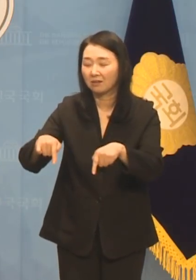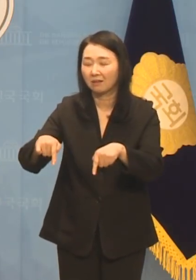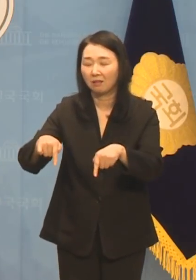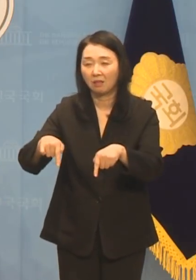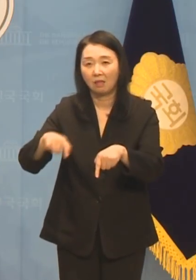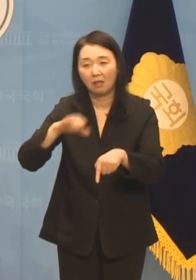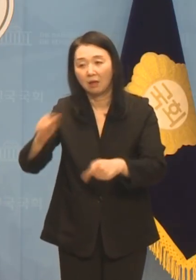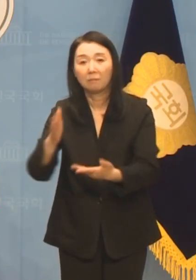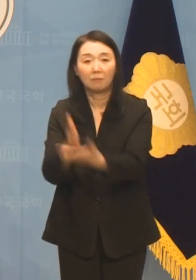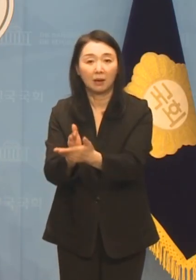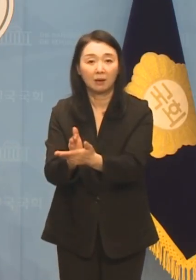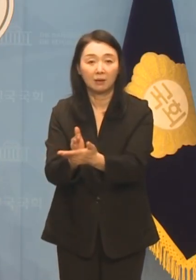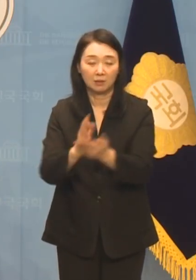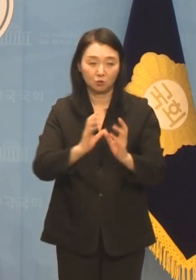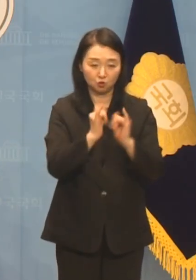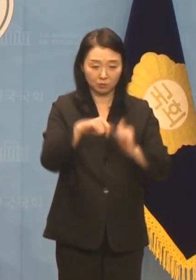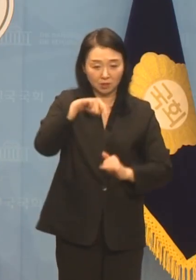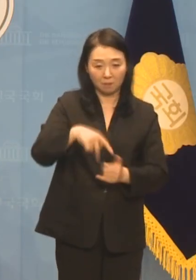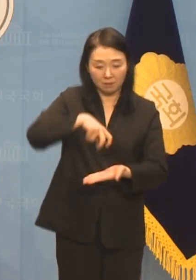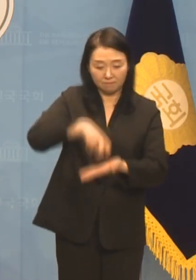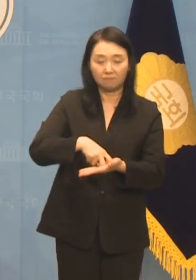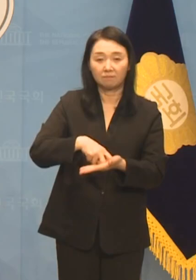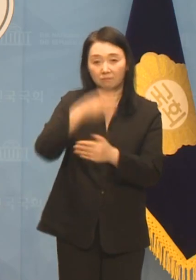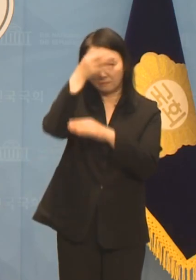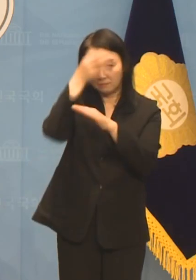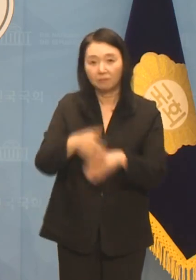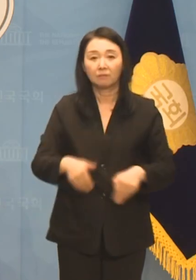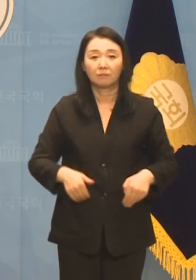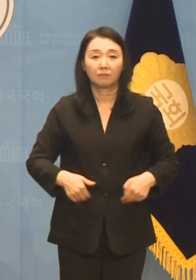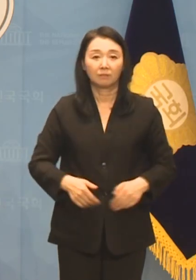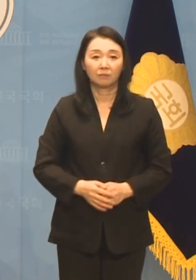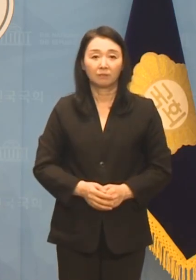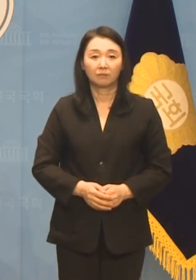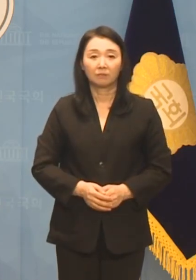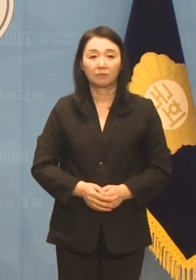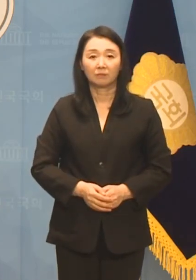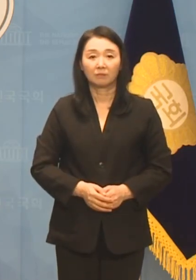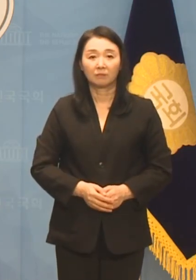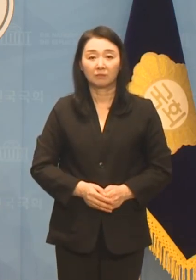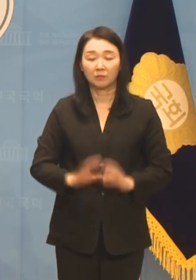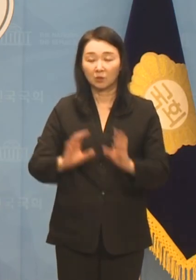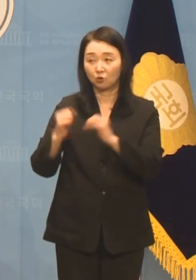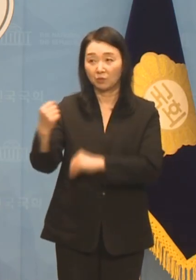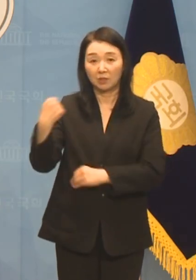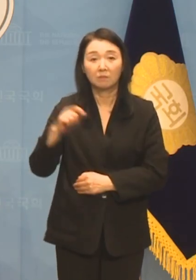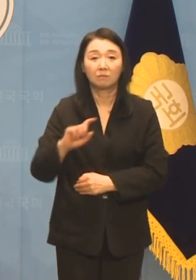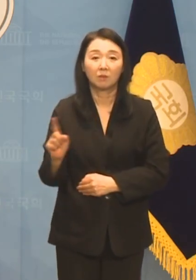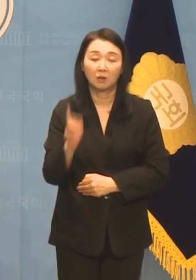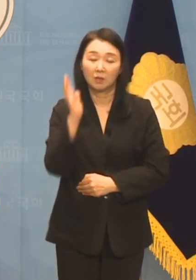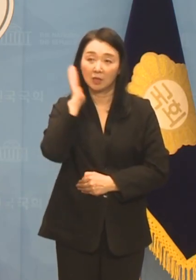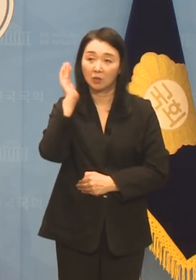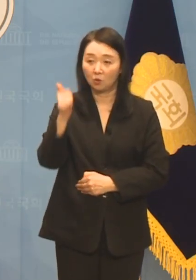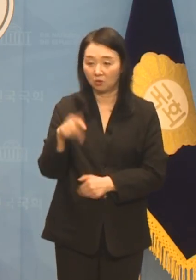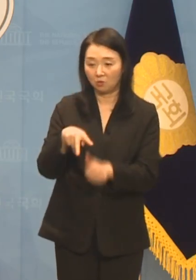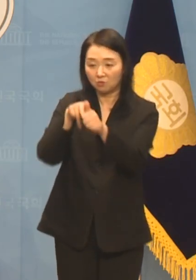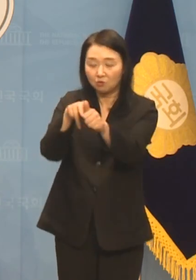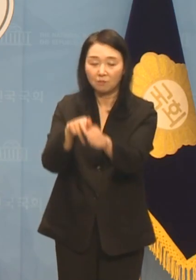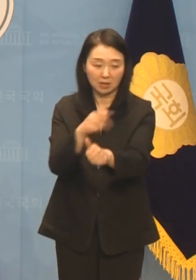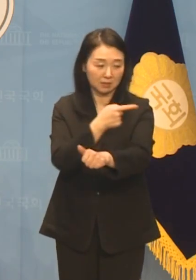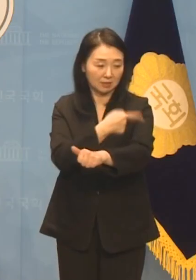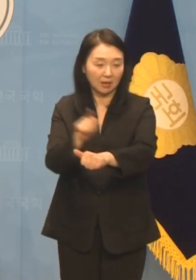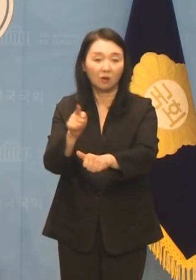것이 아니라 국민 앞에 무릎 꿇고 사죄하십시오. 국민의힘은 대선 출마를 할